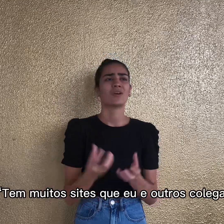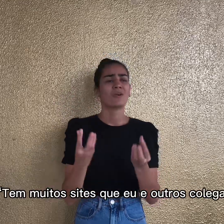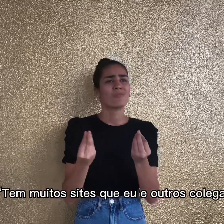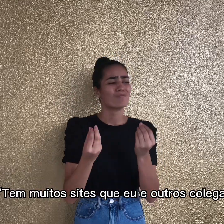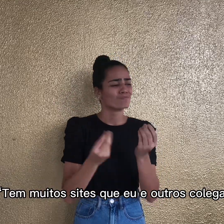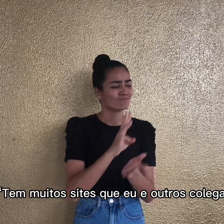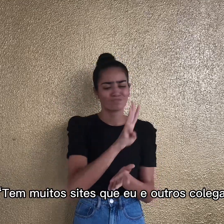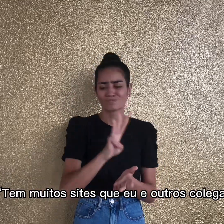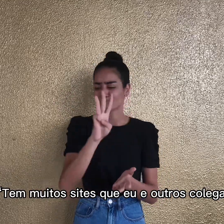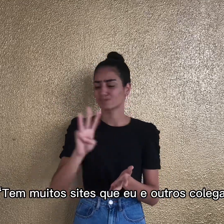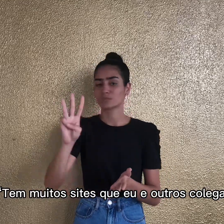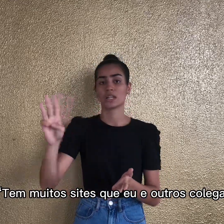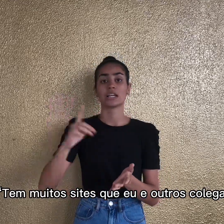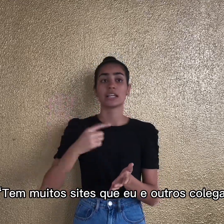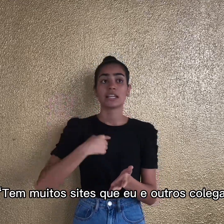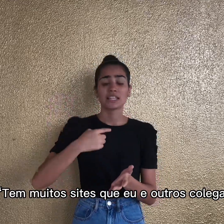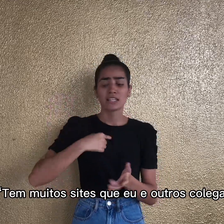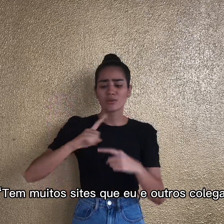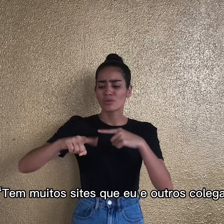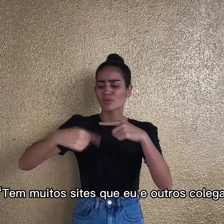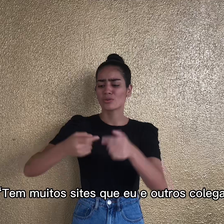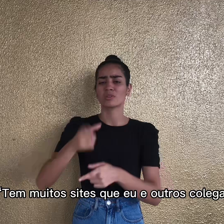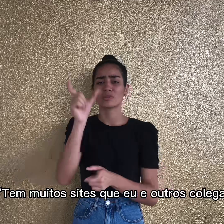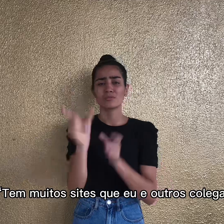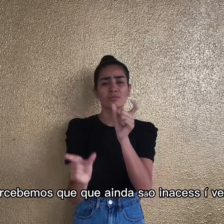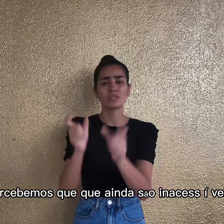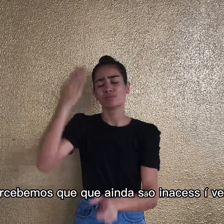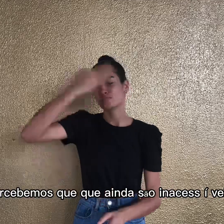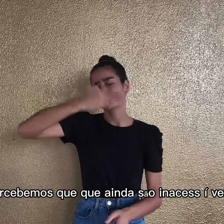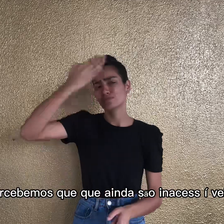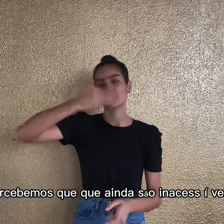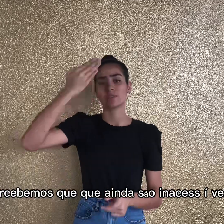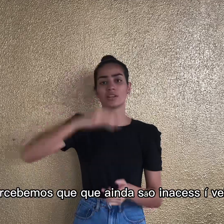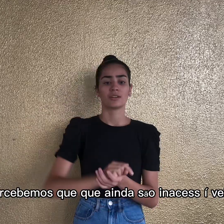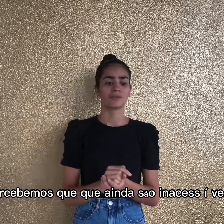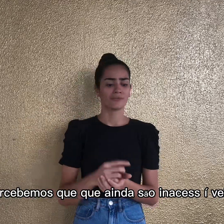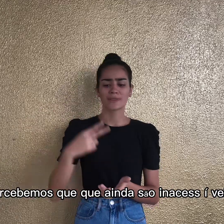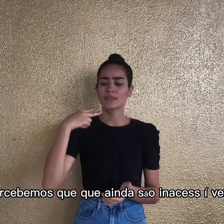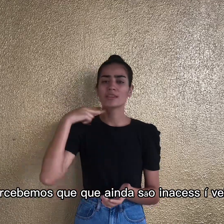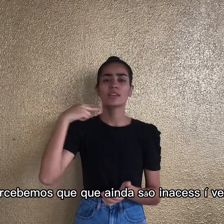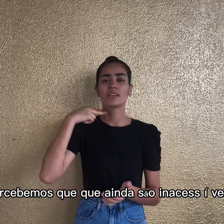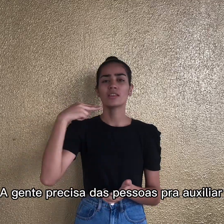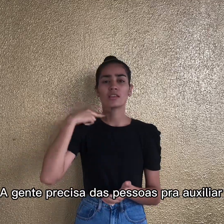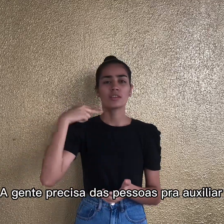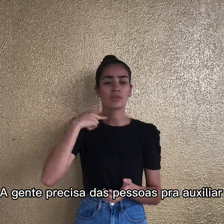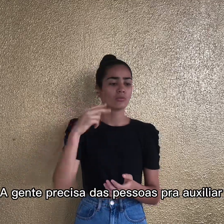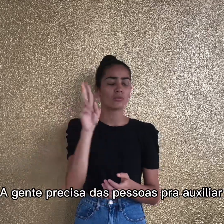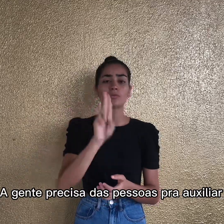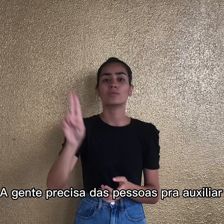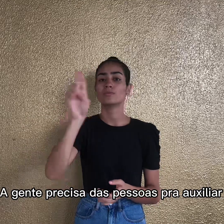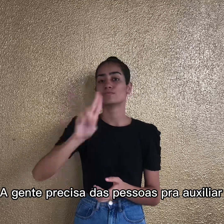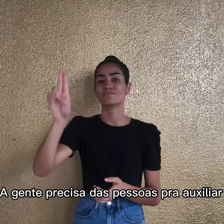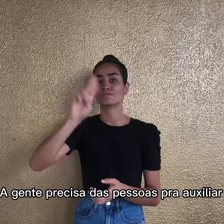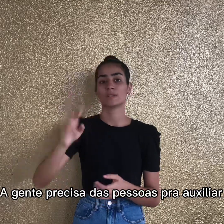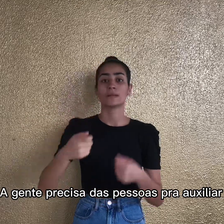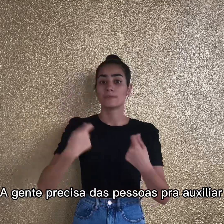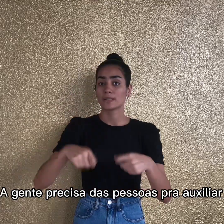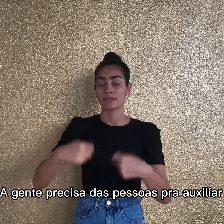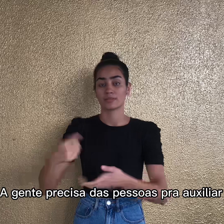muitos sites que eu e outros colegas percebemos que ainda são inacessíveis. A gente precisa das pessoas para